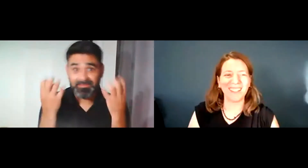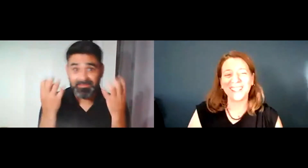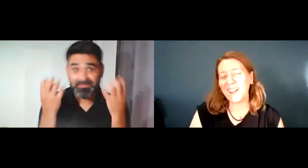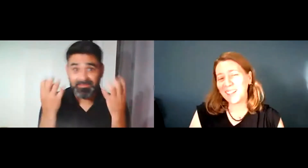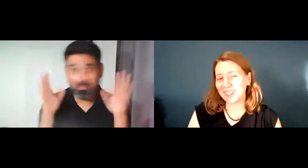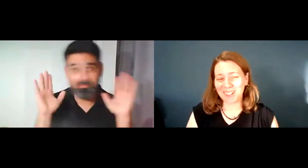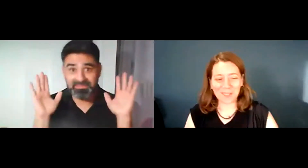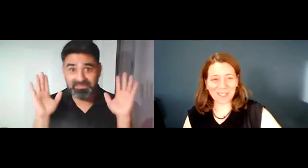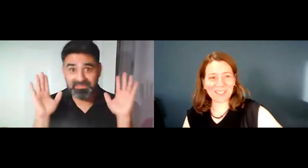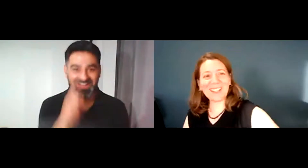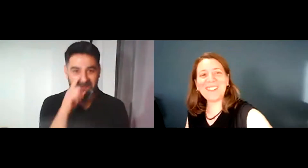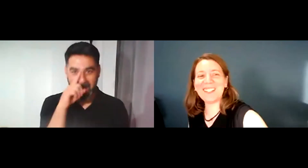Está bien, está bien, está bien, dice Javi.